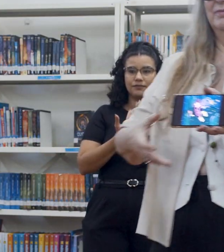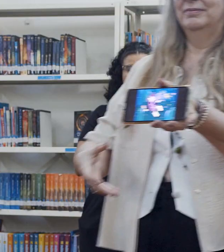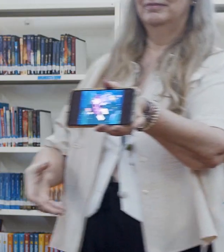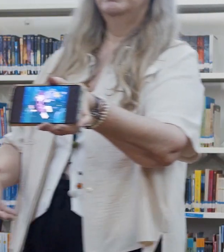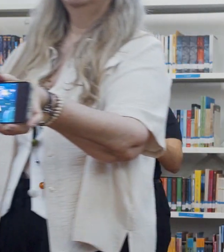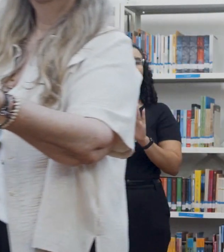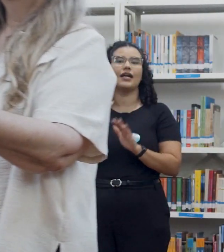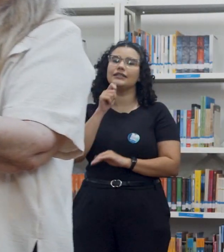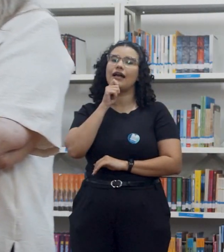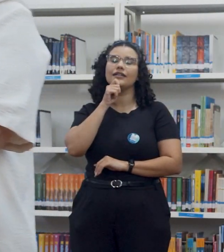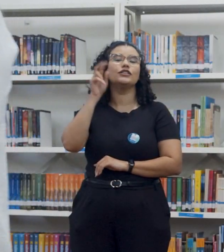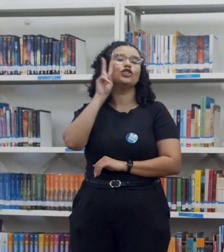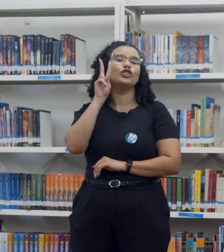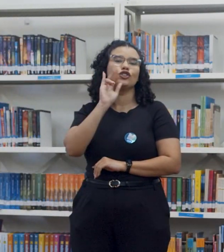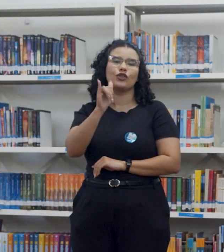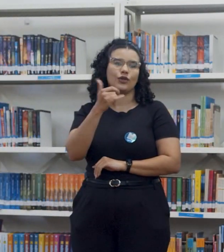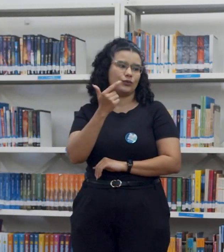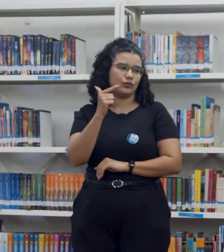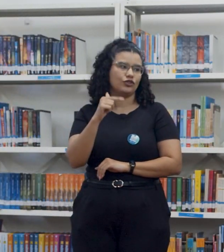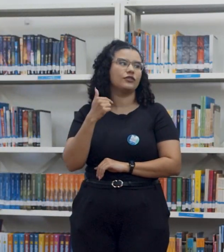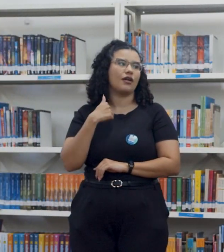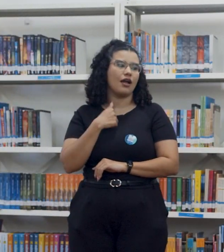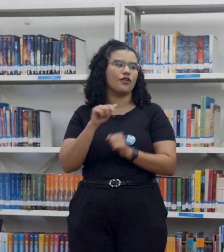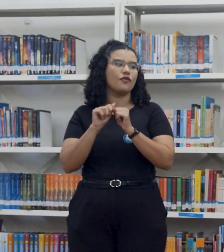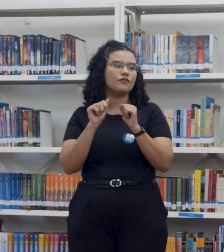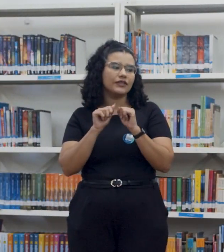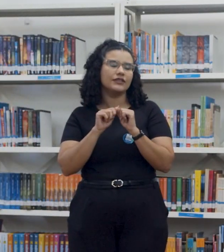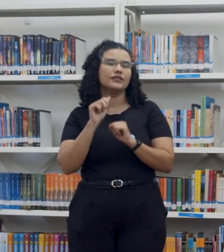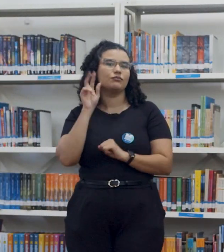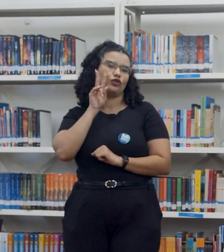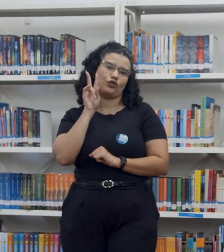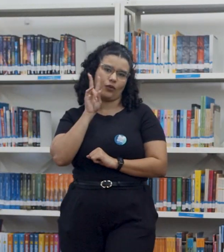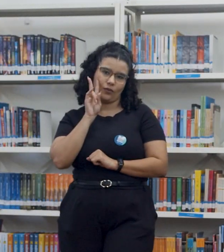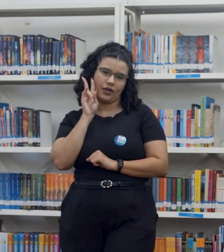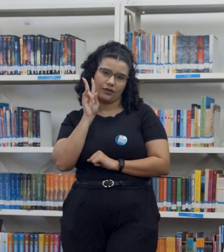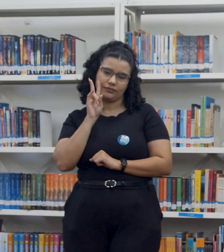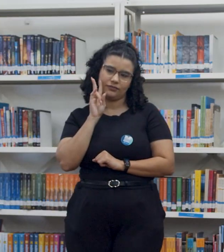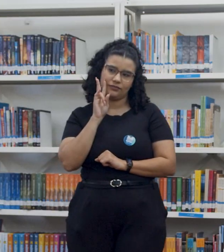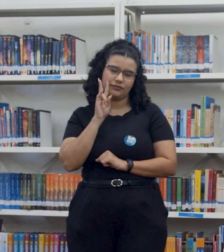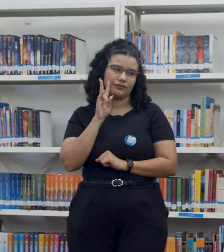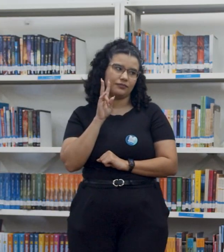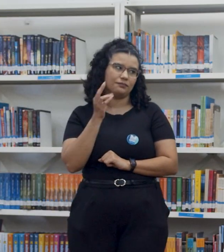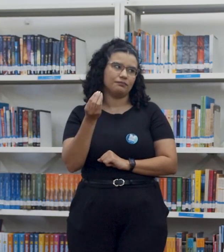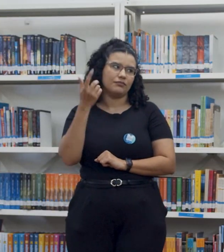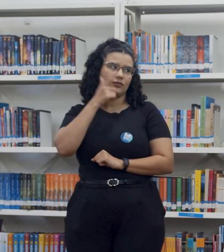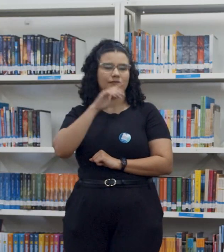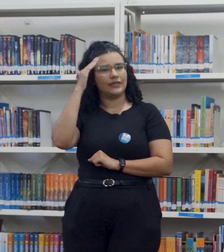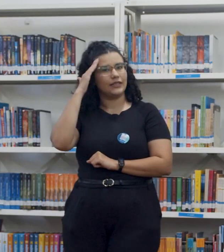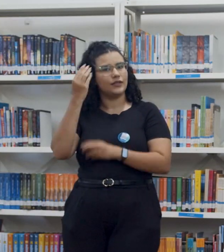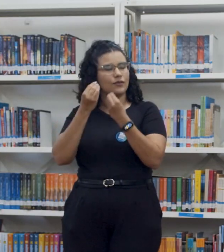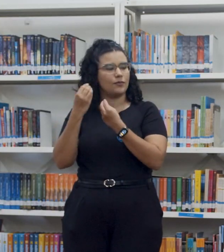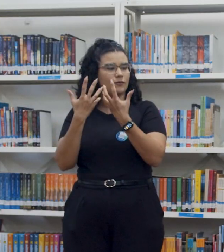a história. Aí eu meio que fiz uma historinha para entender como